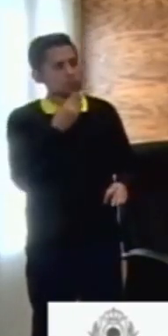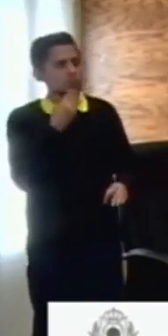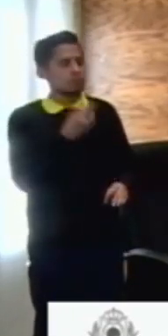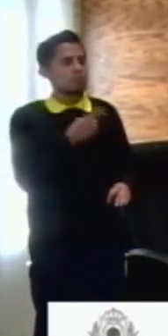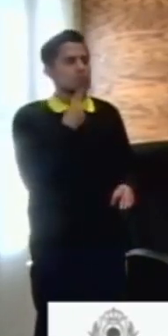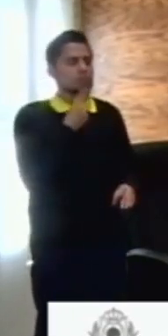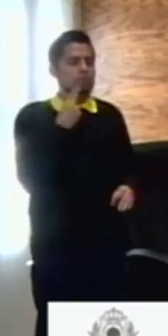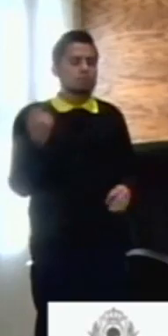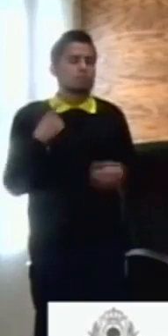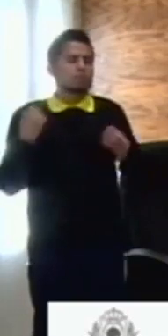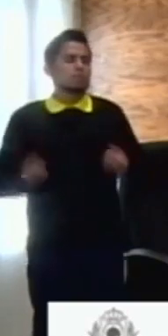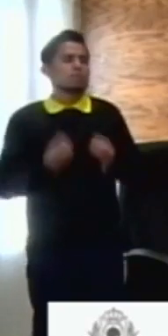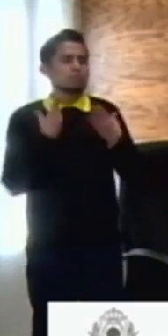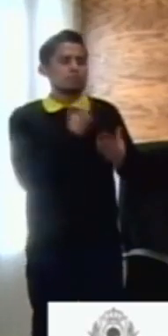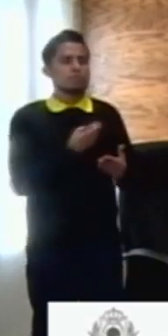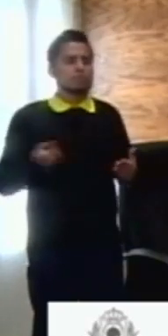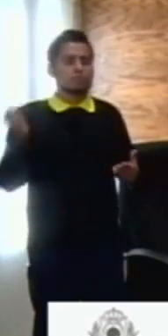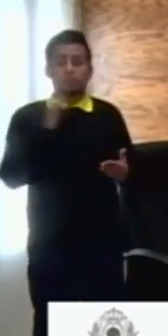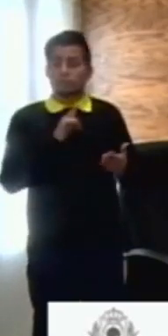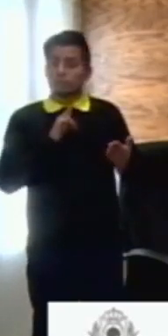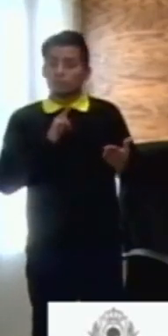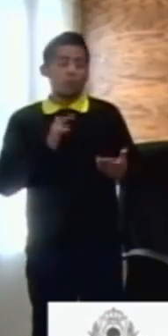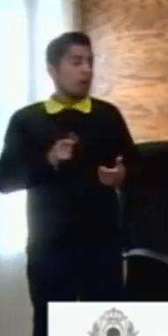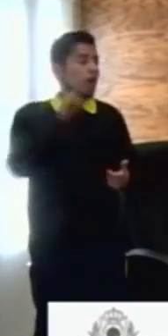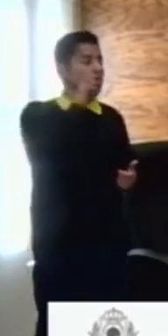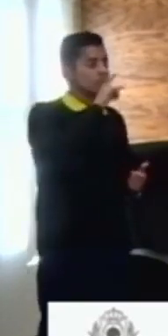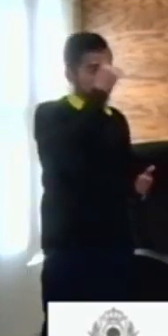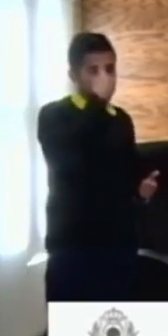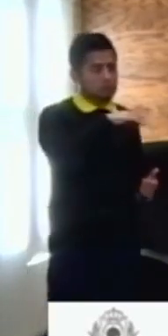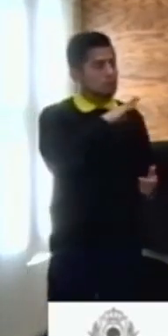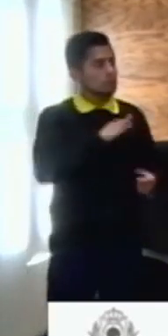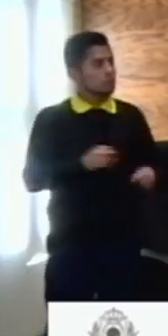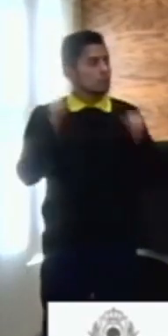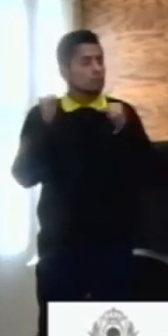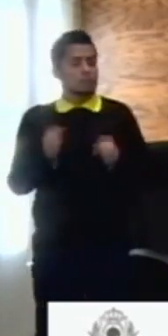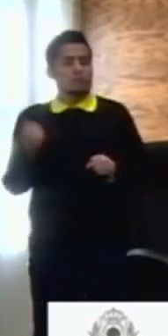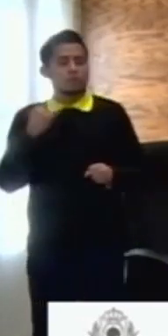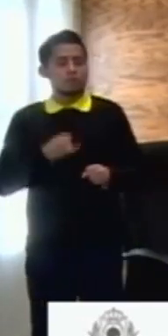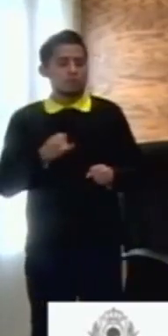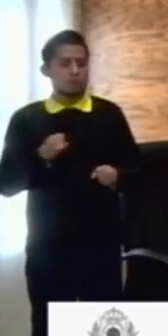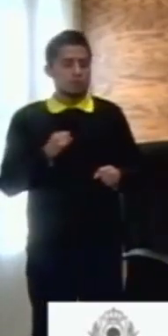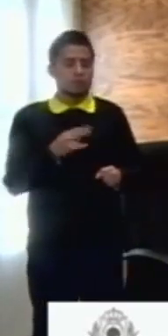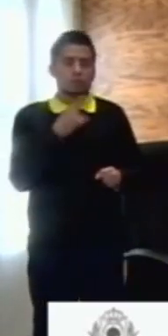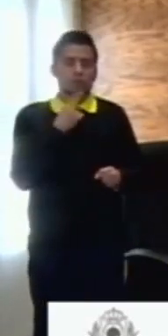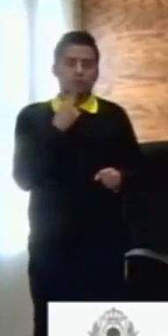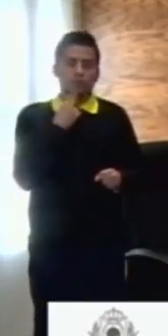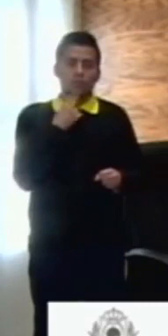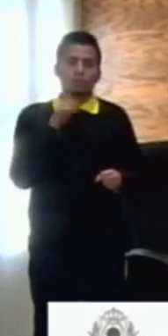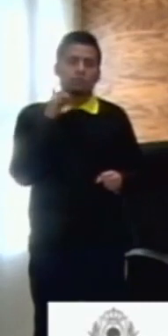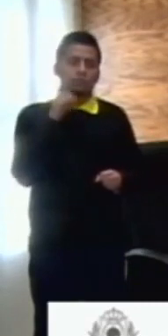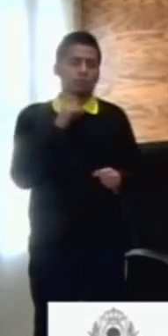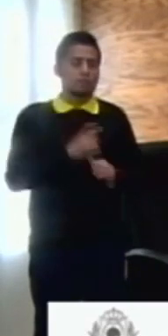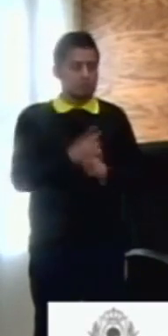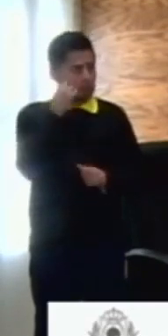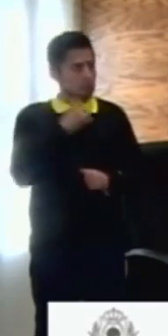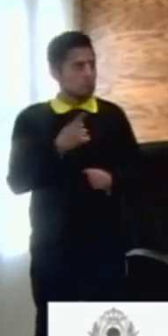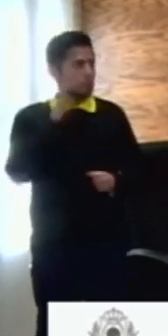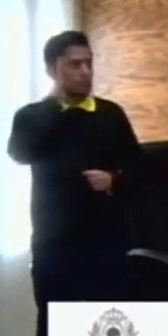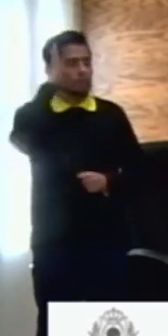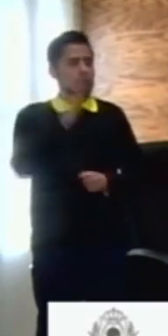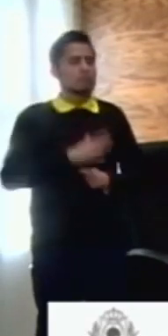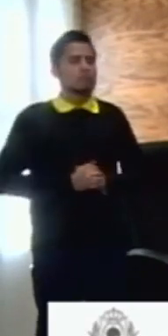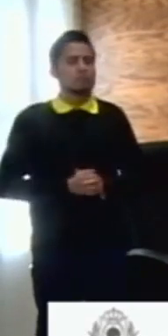que se le da a este recurso con el fin de garantizar el abastecimiento y la calidad del agua para el